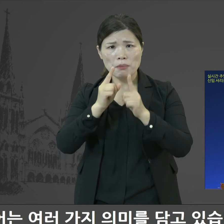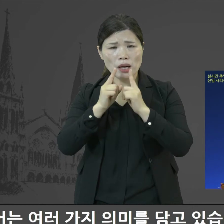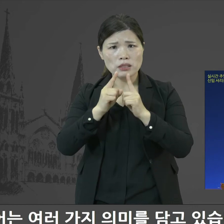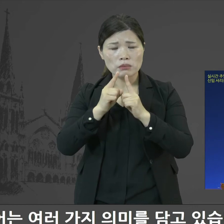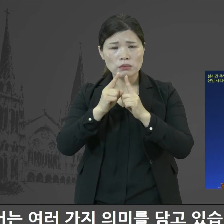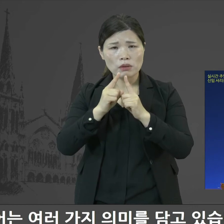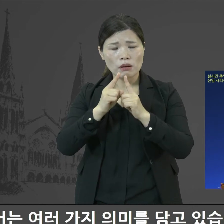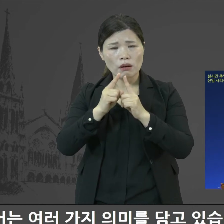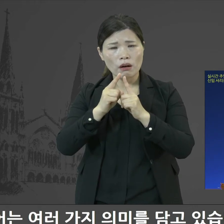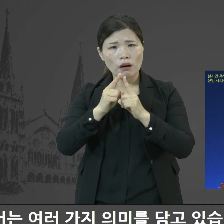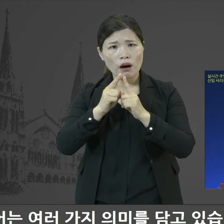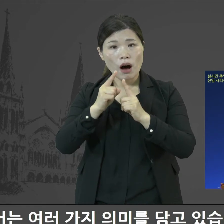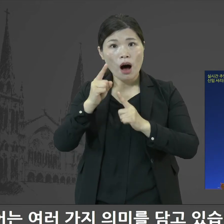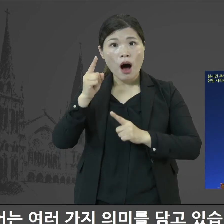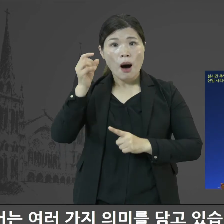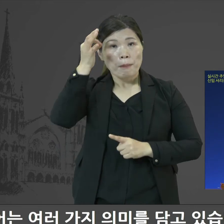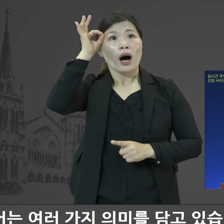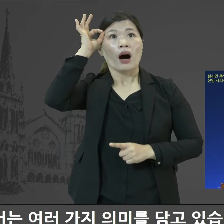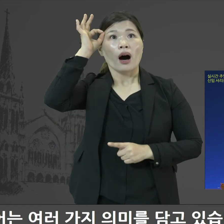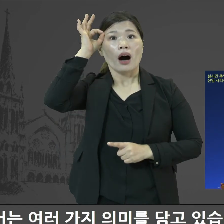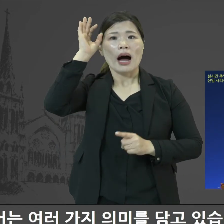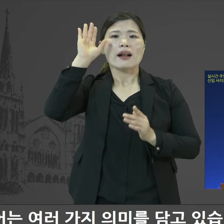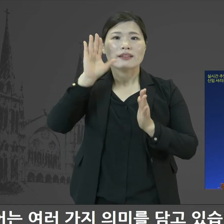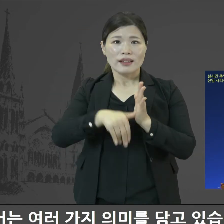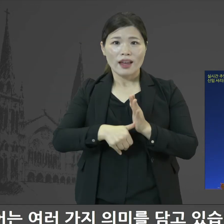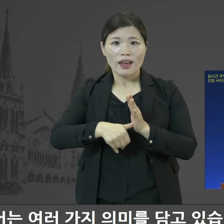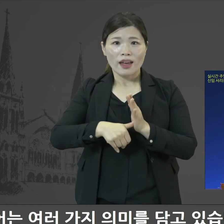꽂힐 때 가장 먼저 뭐가 띄어집니까, 여러분?